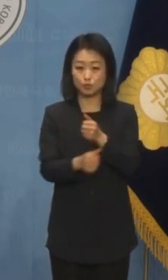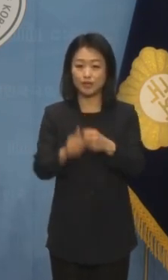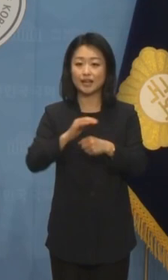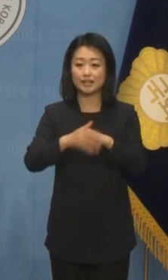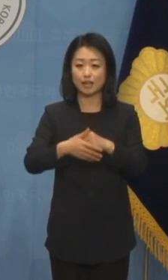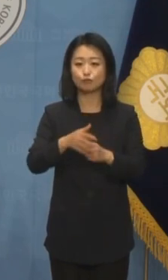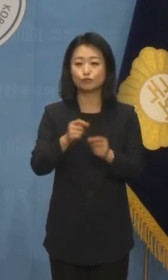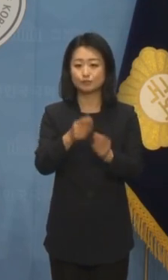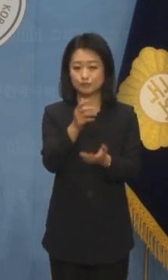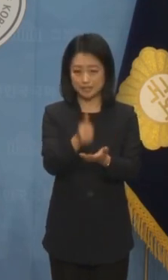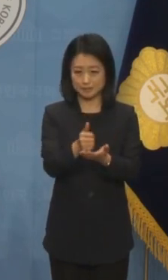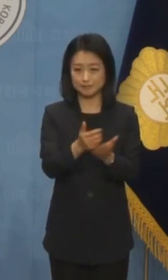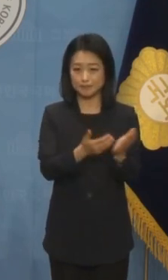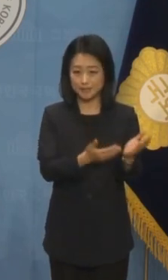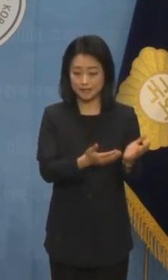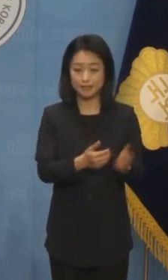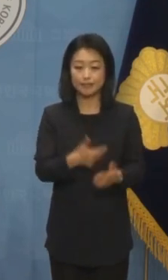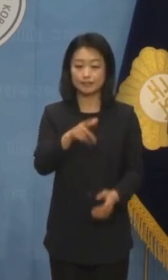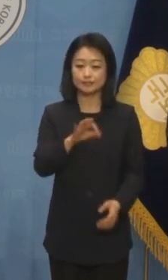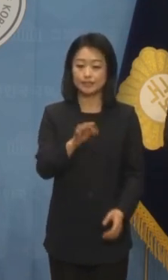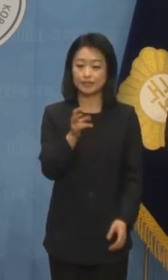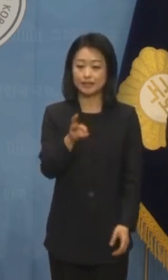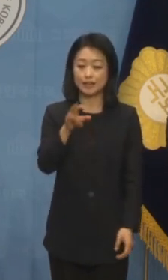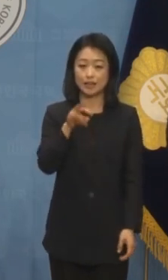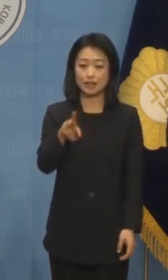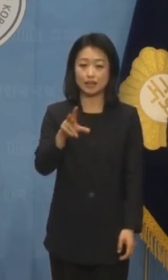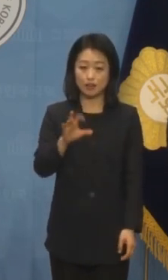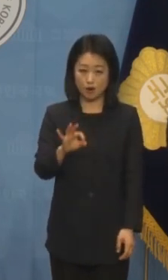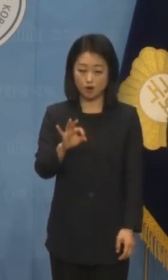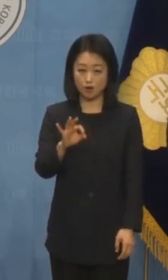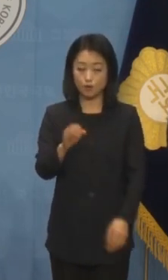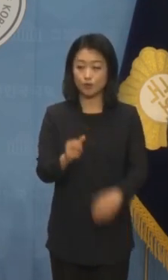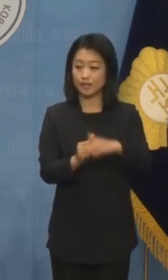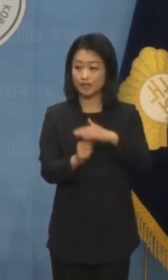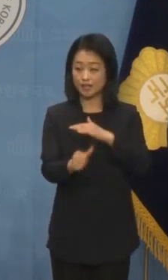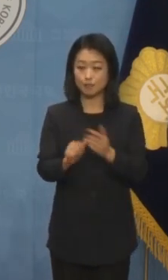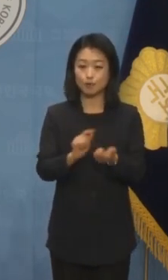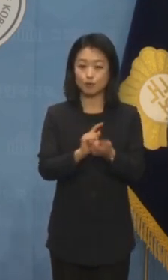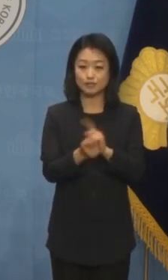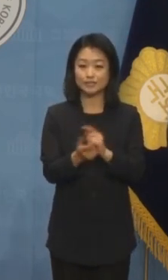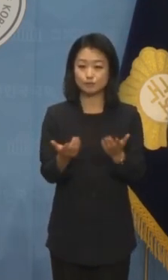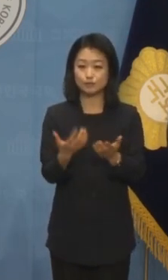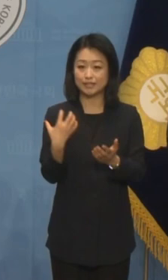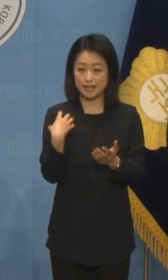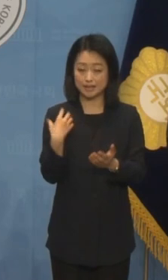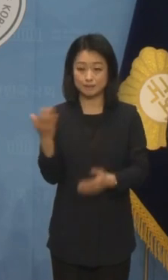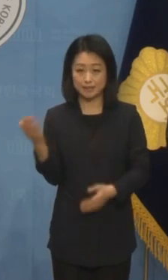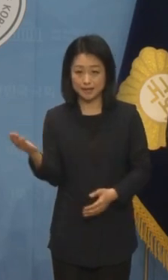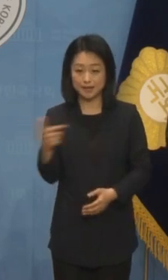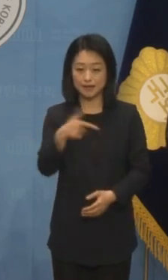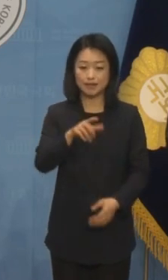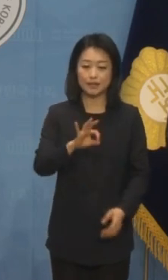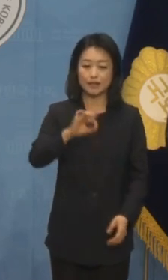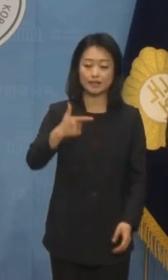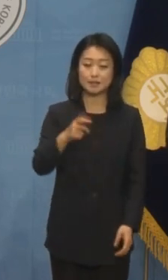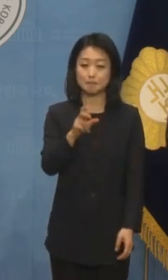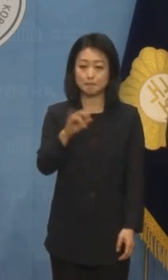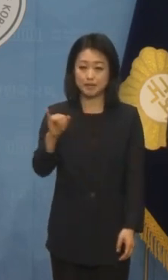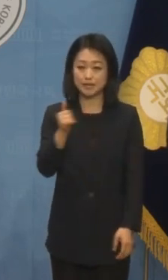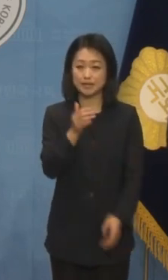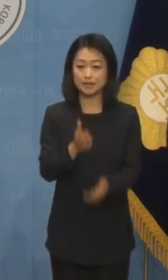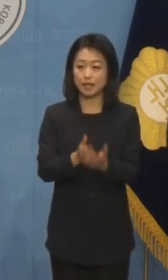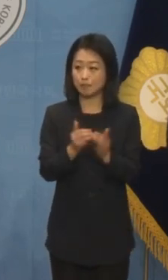함께하고 계십니다. 장혜영 정의당 원내대표 직무대행 참석했습니다. 강은미 정의당